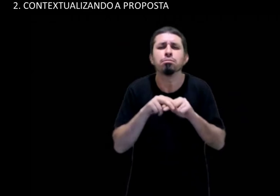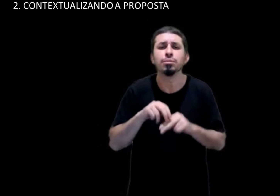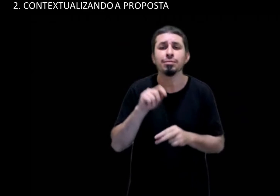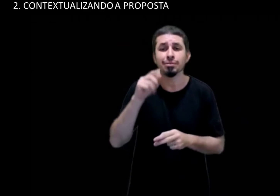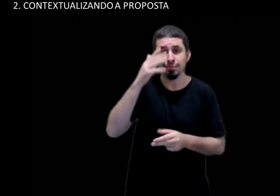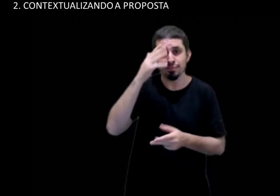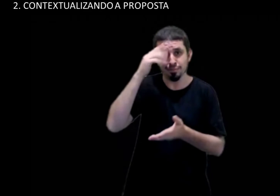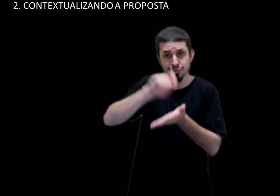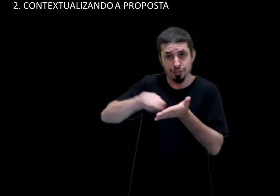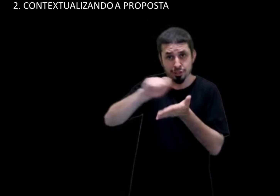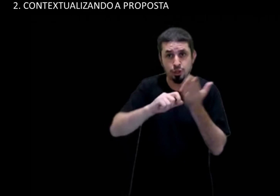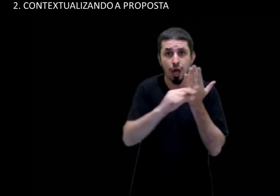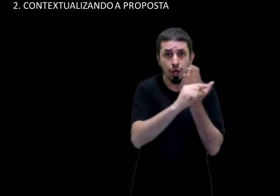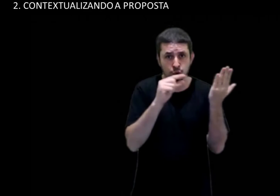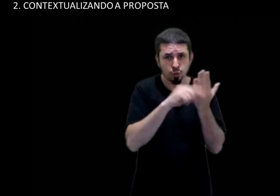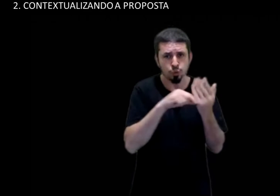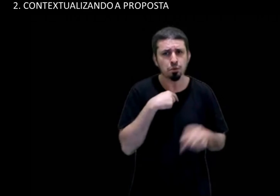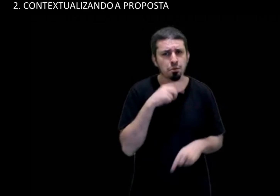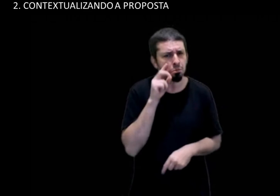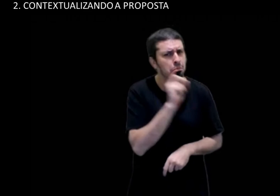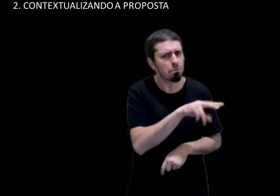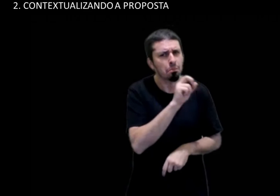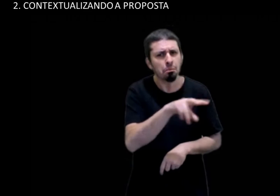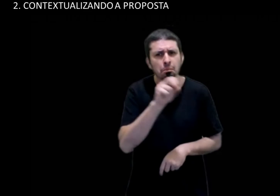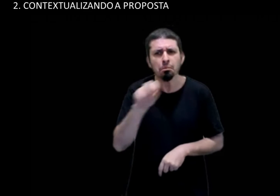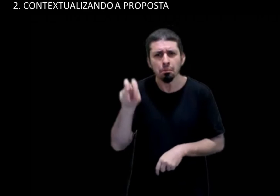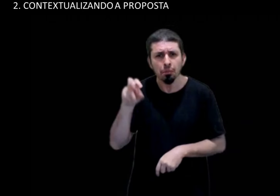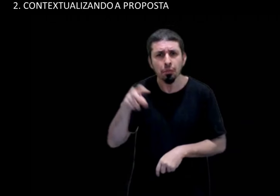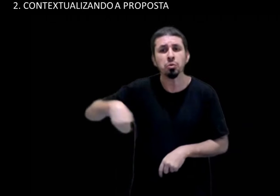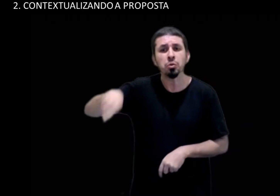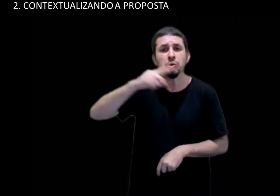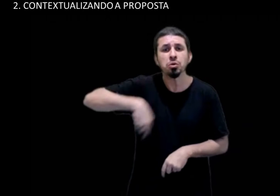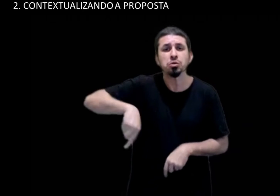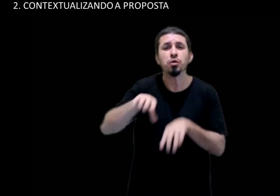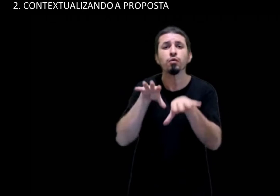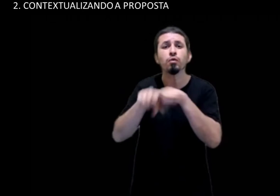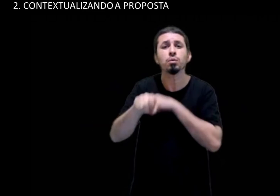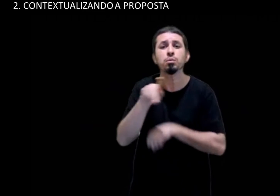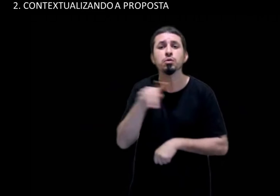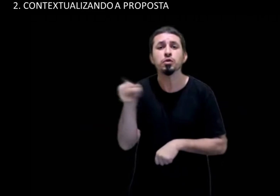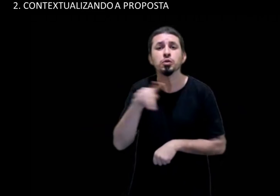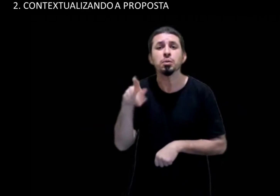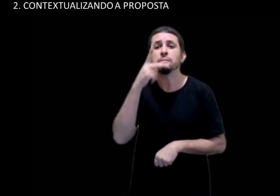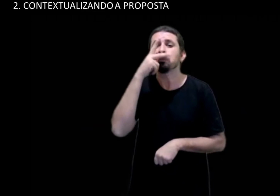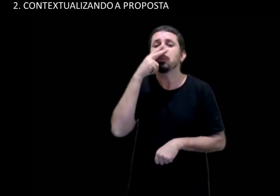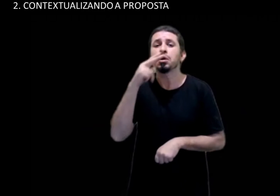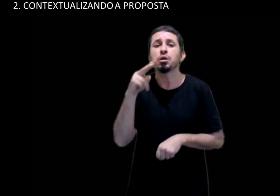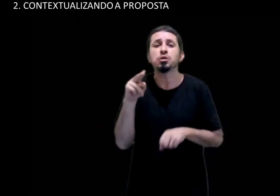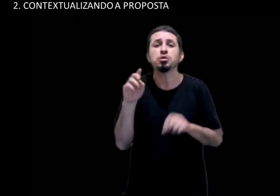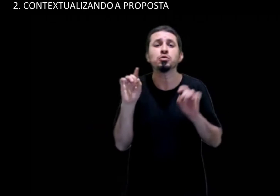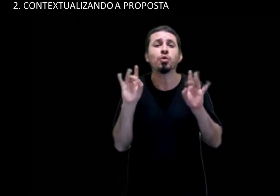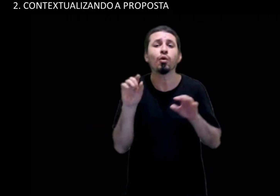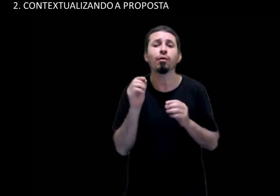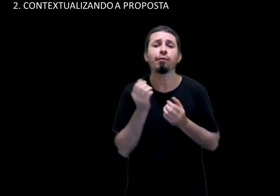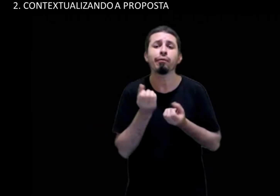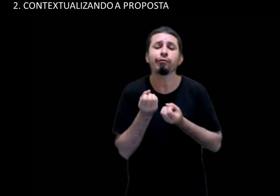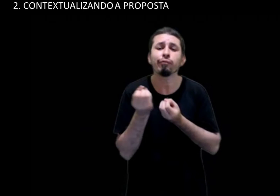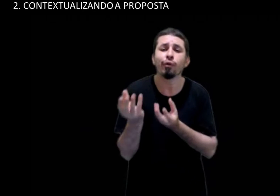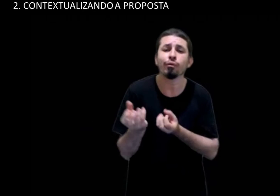em verificar que a formação dos professores, em sua maioria, destinam-se ao mero reconhecimento de guias,